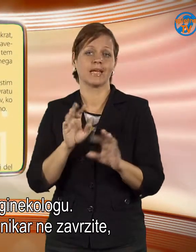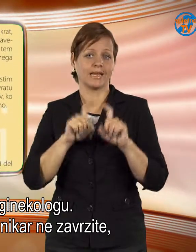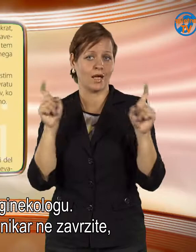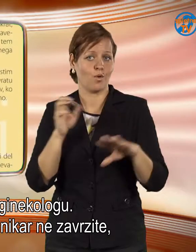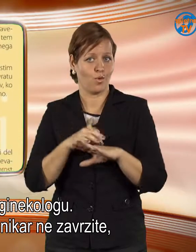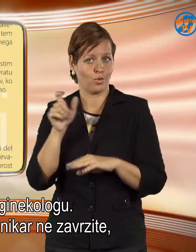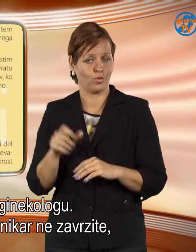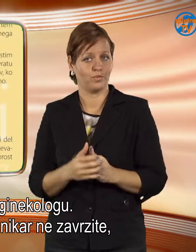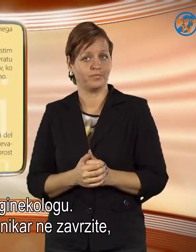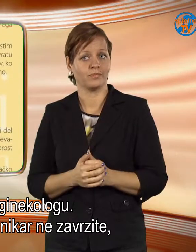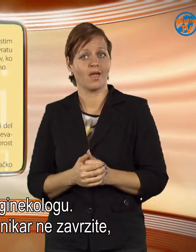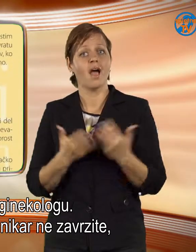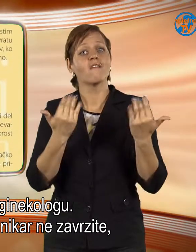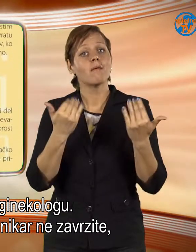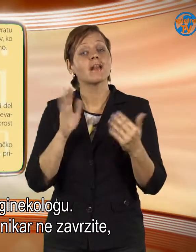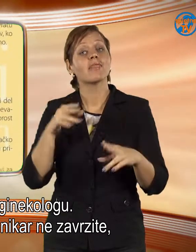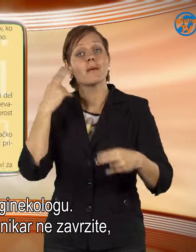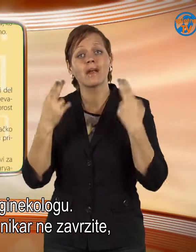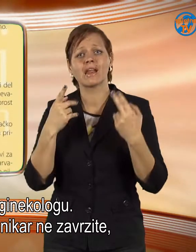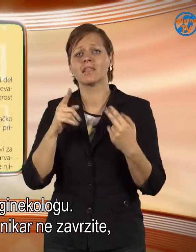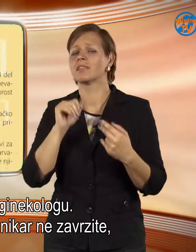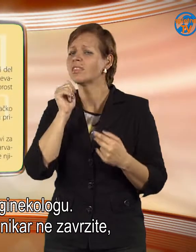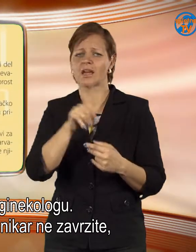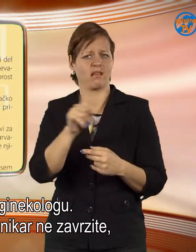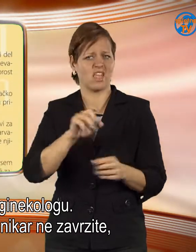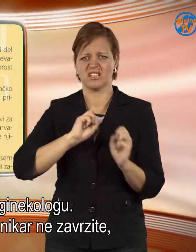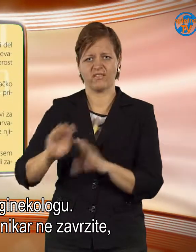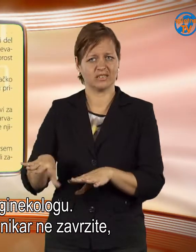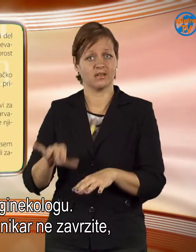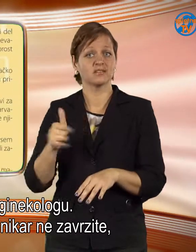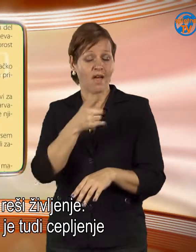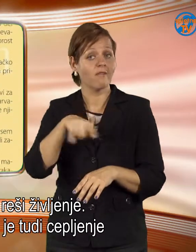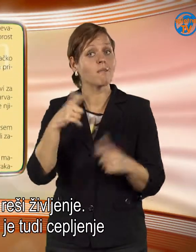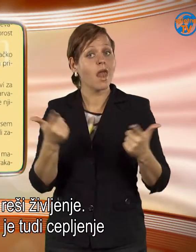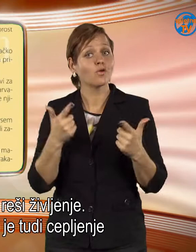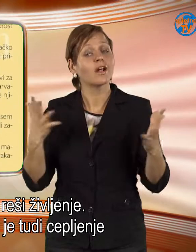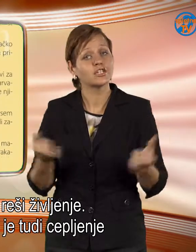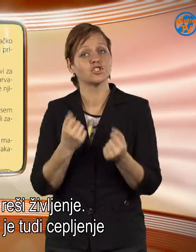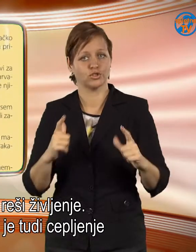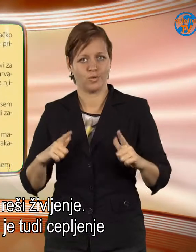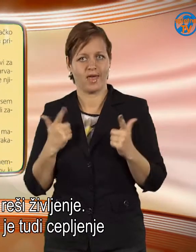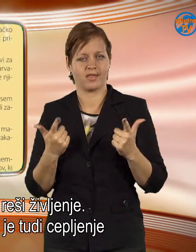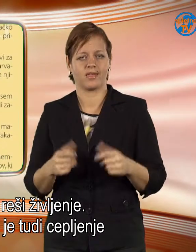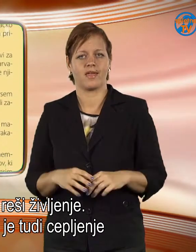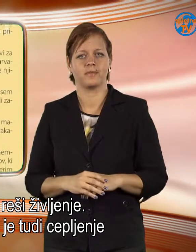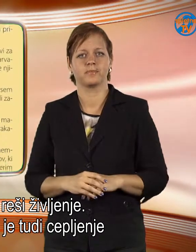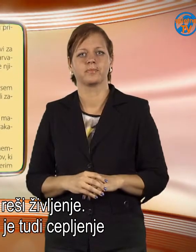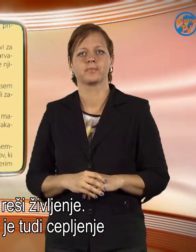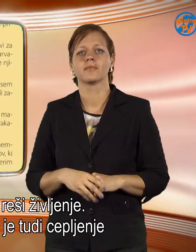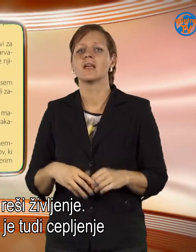ginekologu. Vabila na pregled nikar ne zavrzite, saj vam lahko reši življenje.